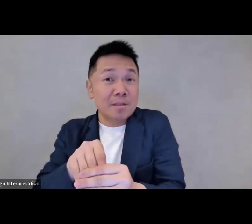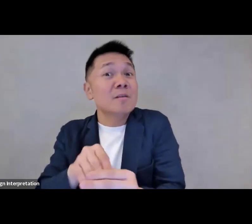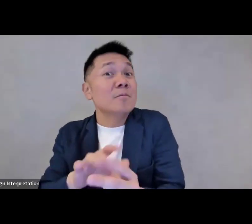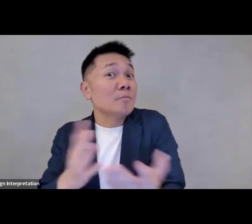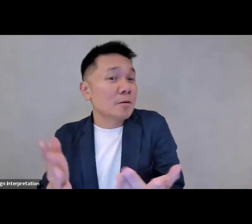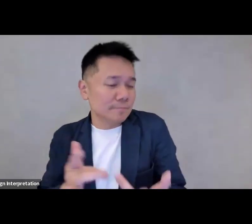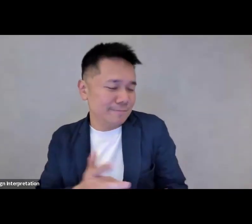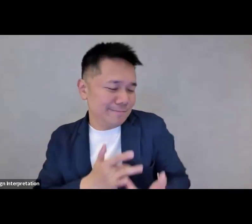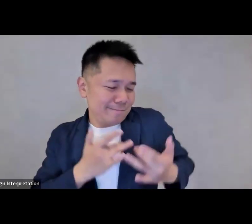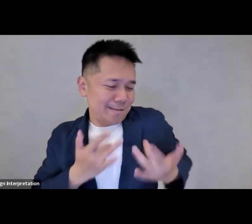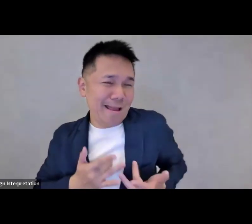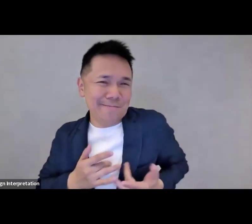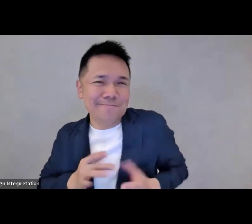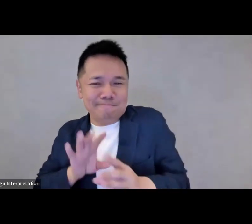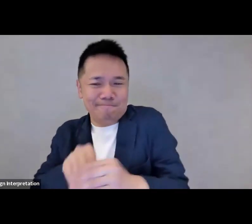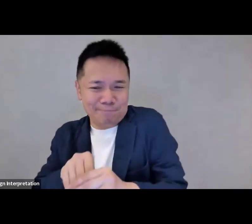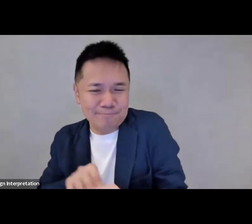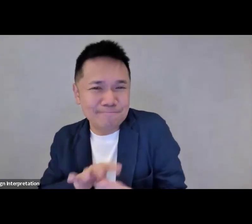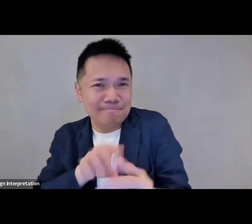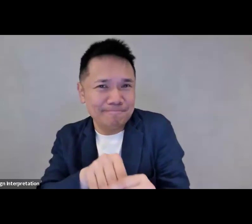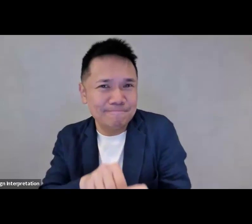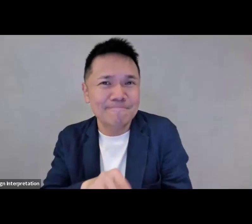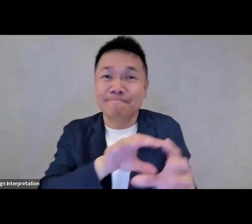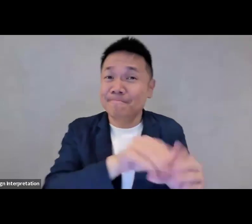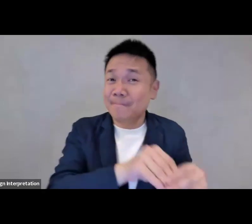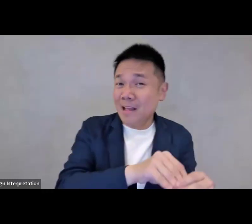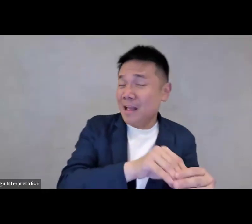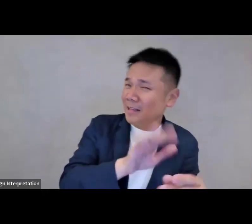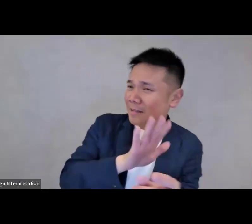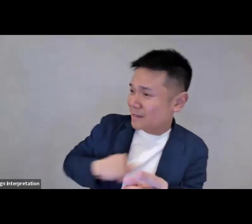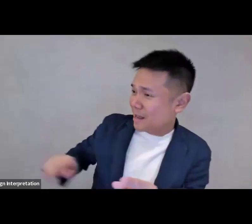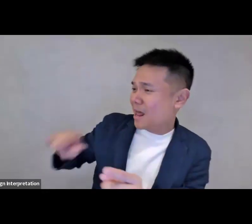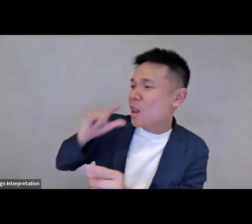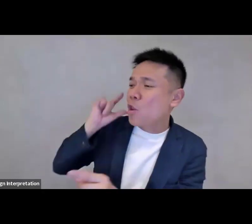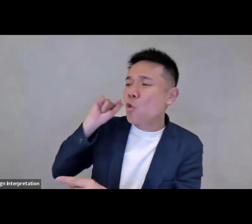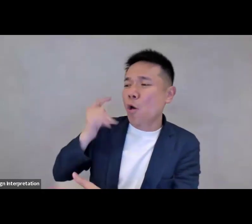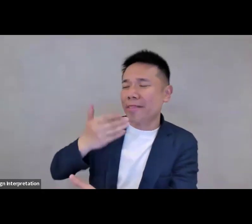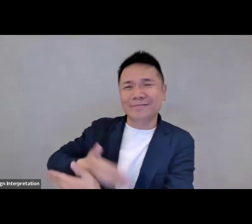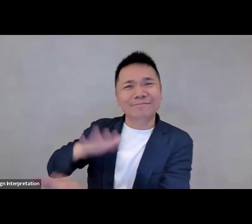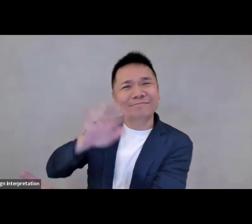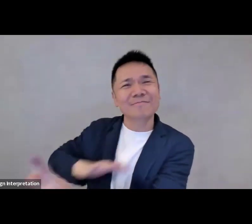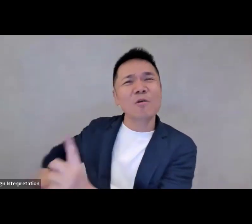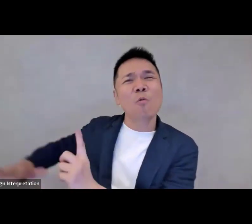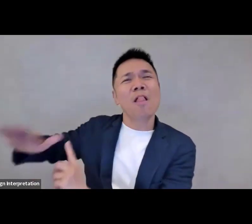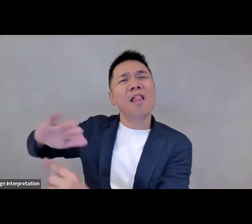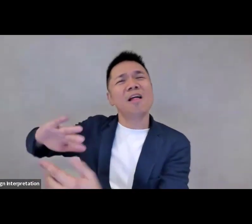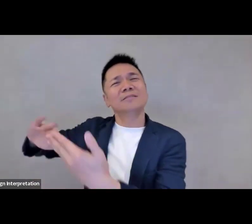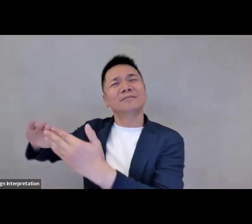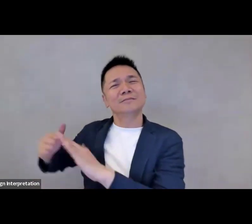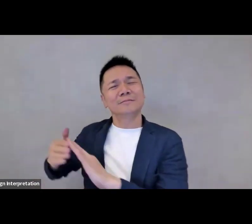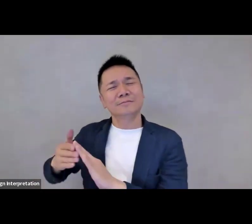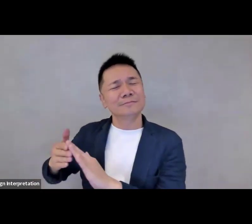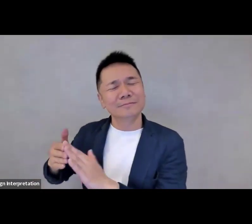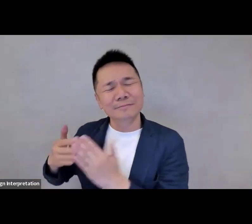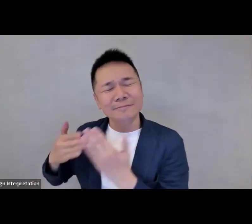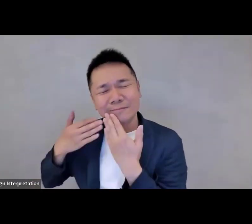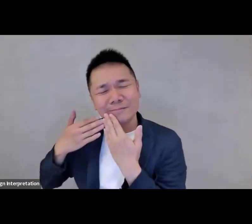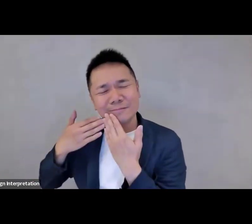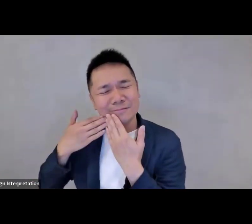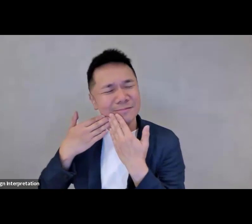面。而这个心呢，他也是为他的女儿，为他的女儿也活。